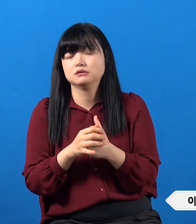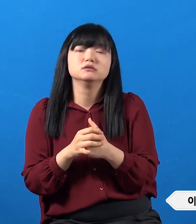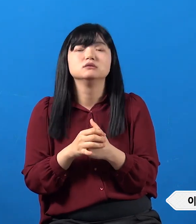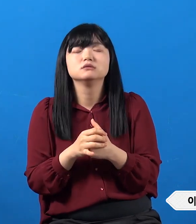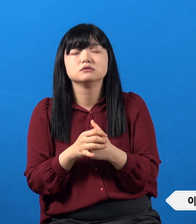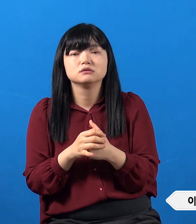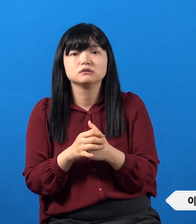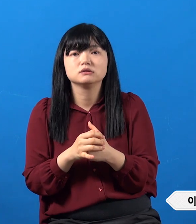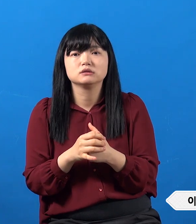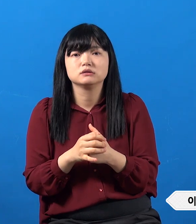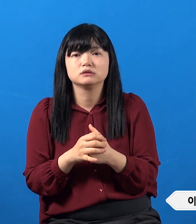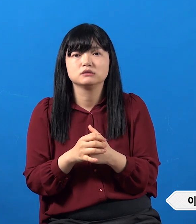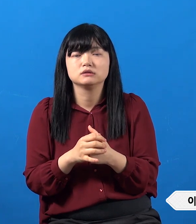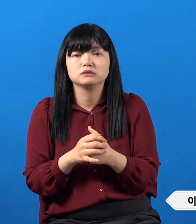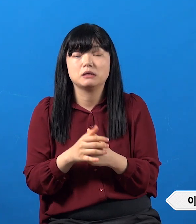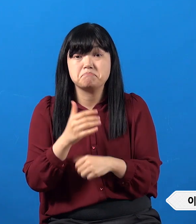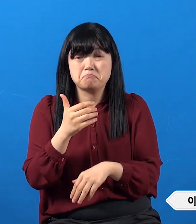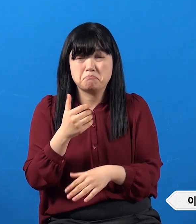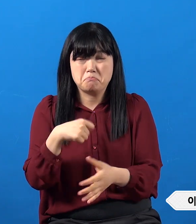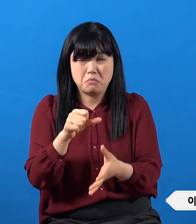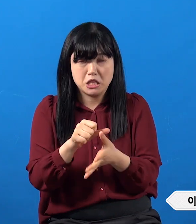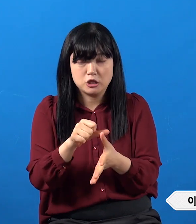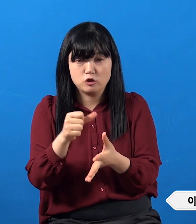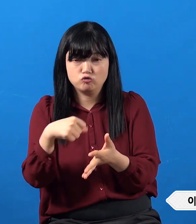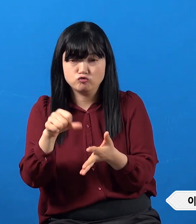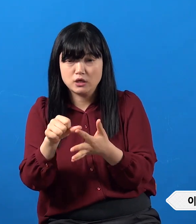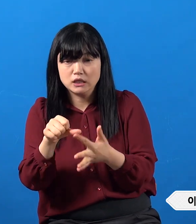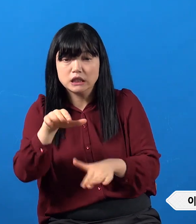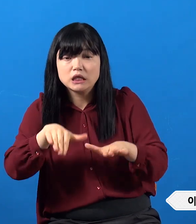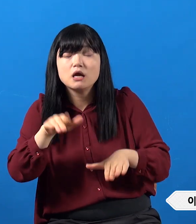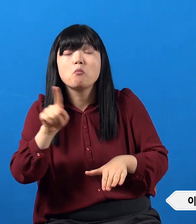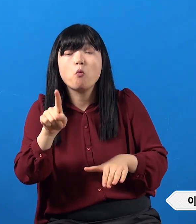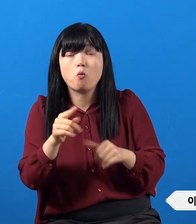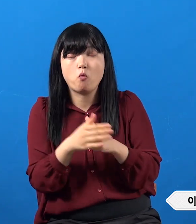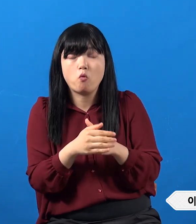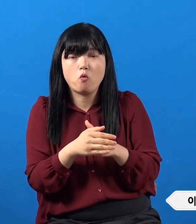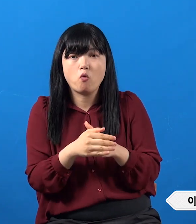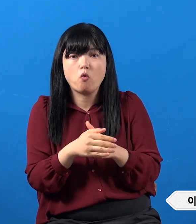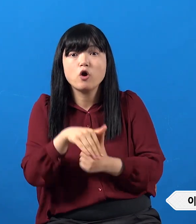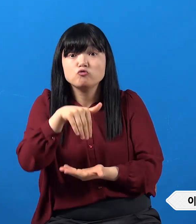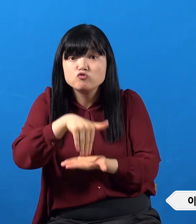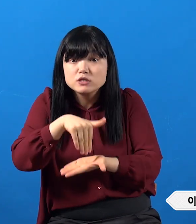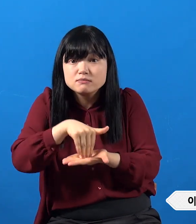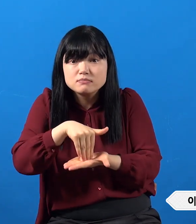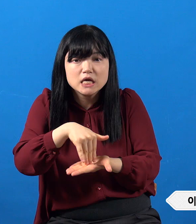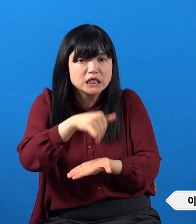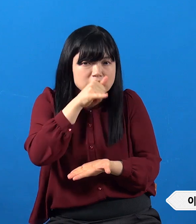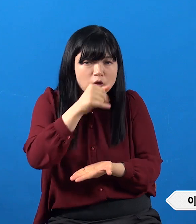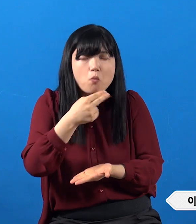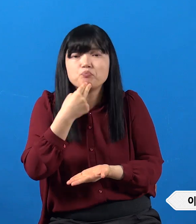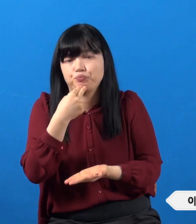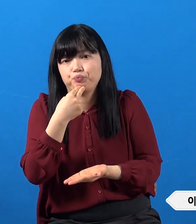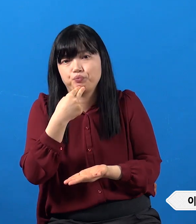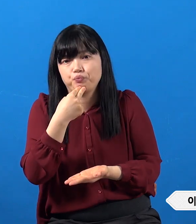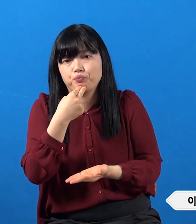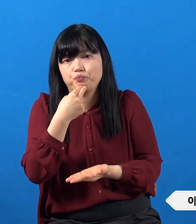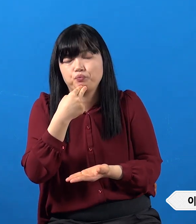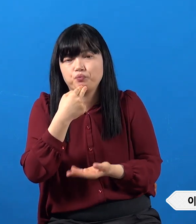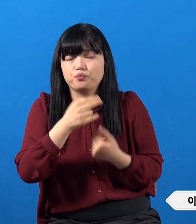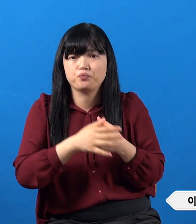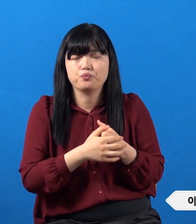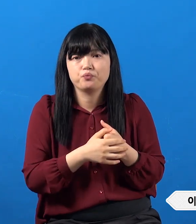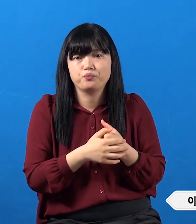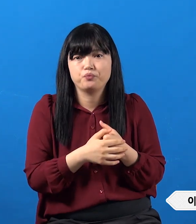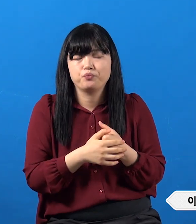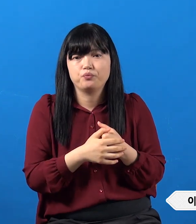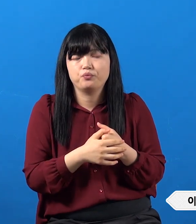여기 맏아들과 둘째 아들의 결정적인 차이가 뭡니까? 뉘우침이 있었느냐 없었느냐는